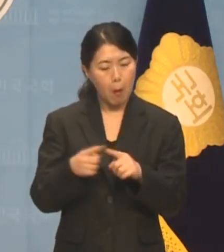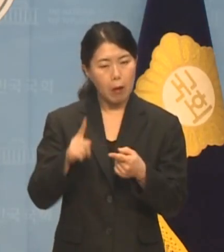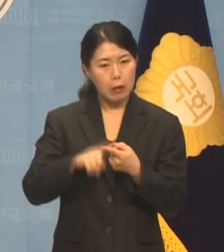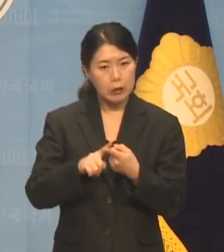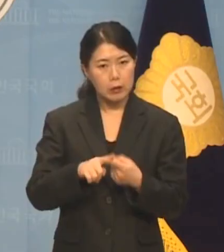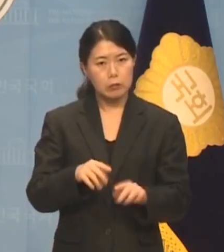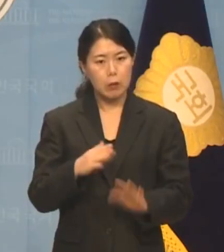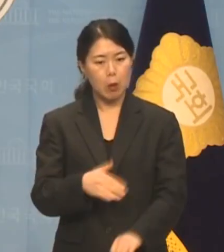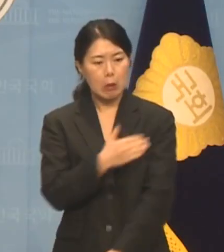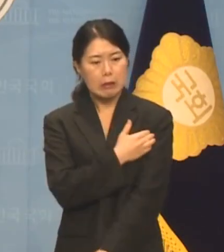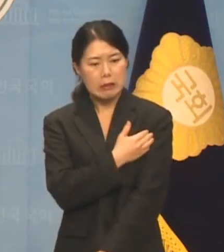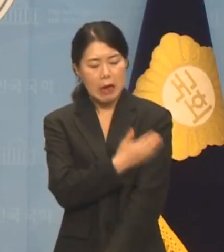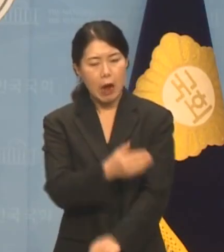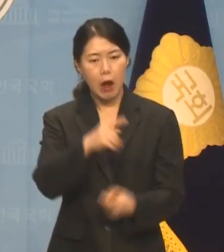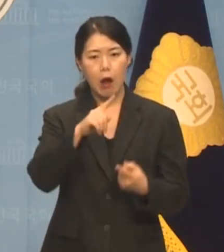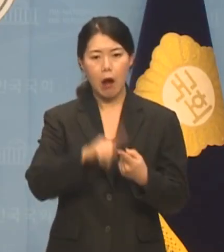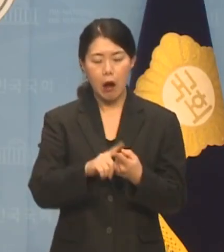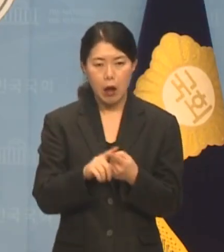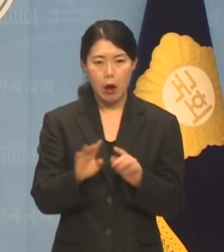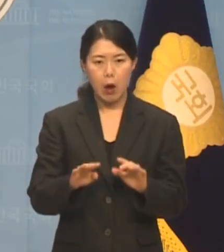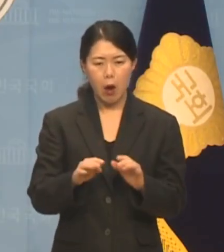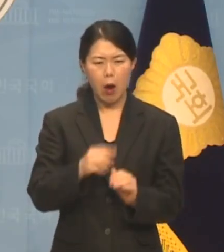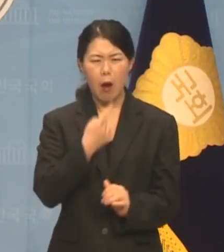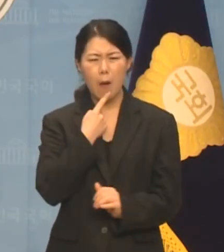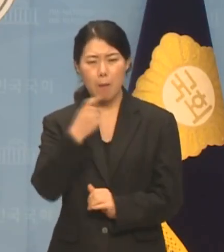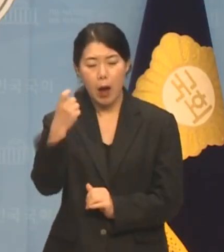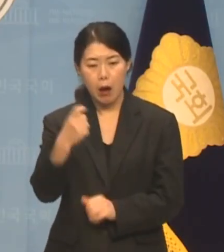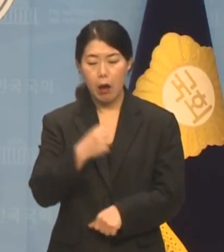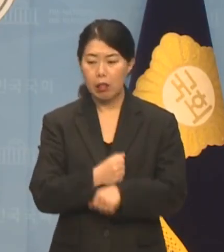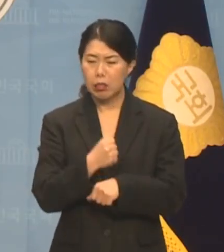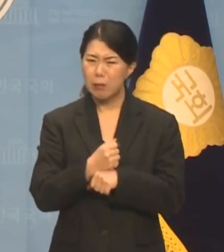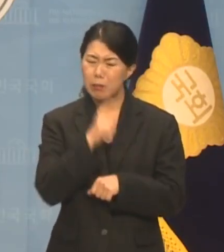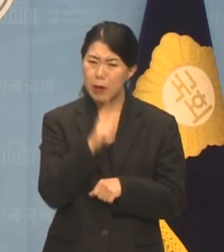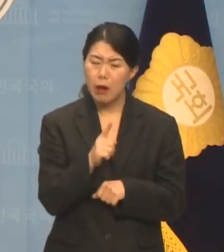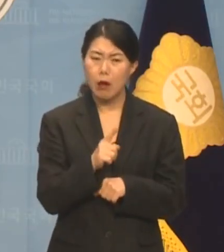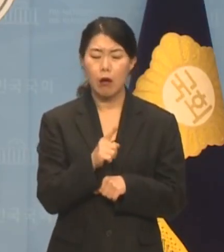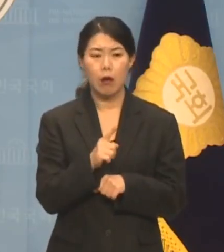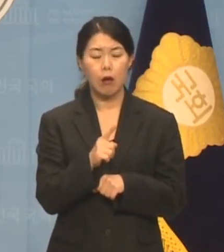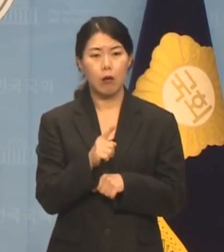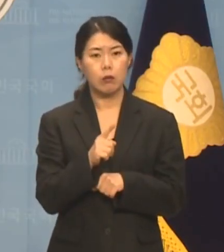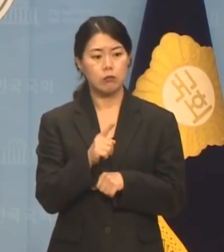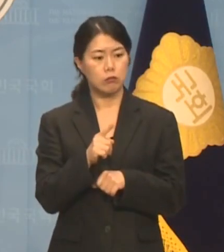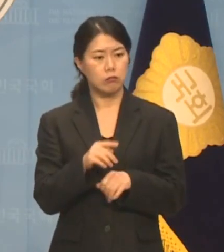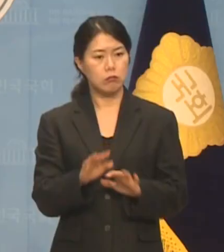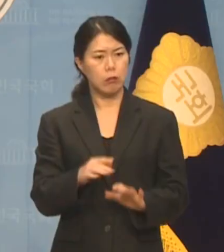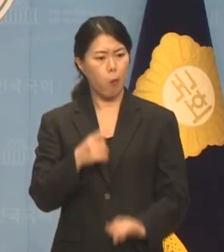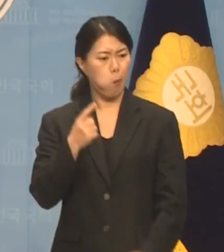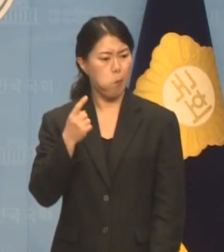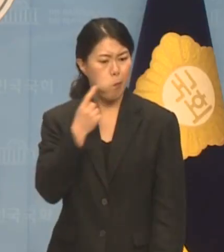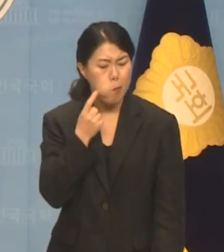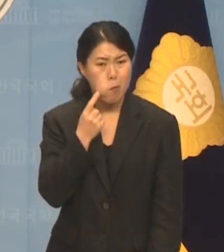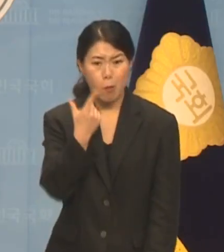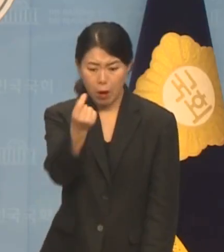직무유기로 고발한다는 협박 때문이라고 해명한 것은 누가 봐도